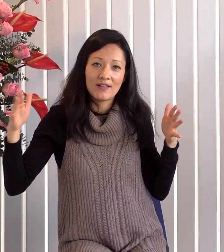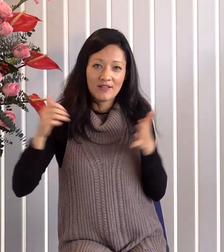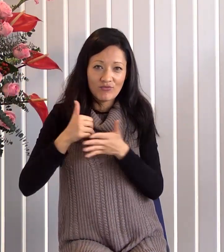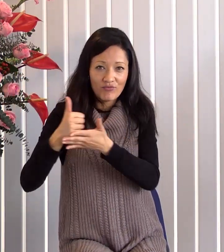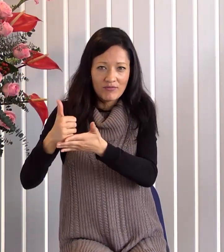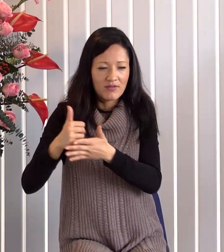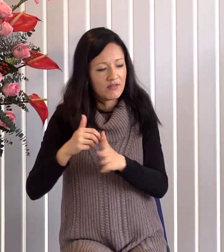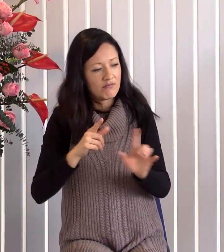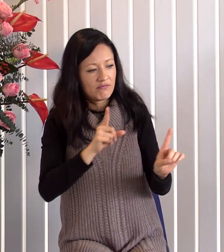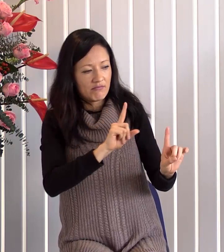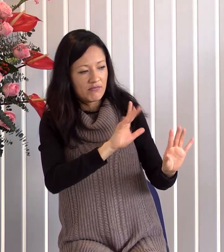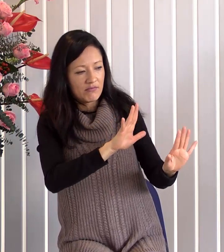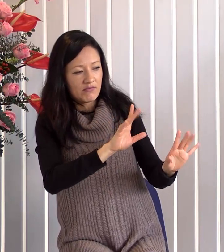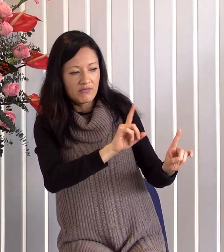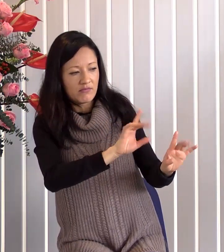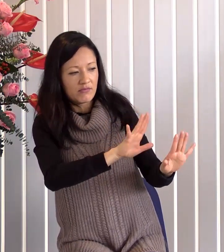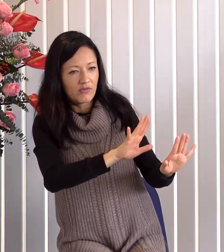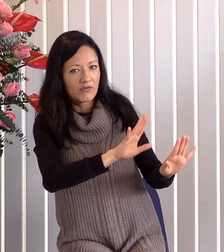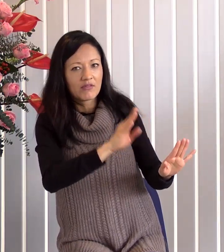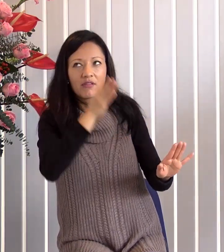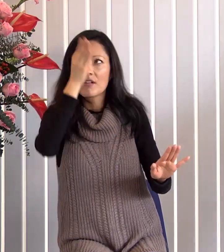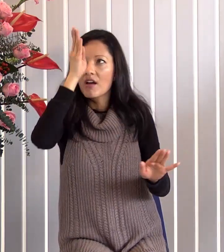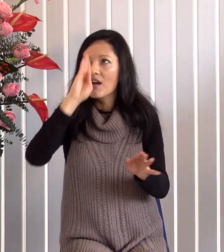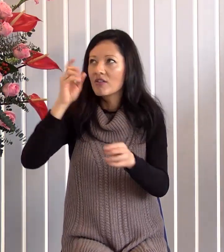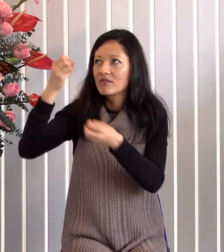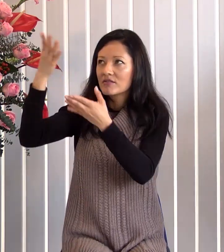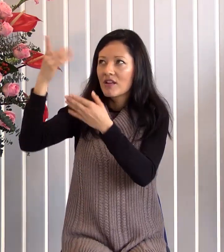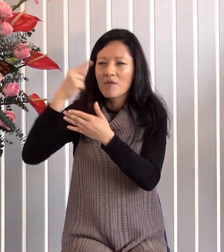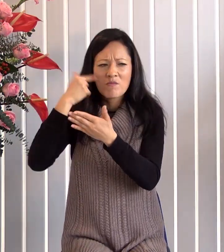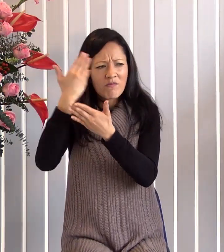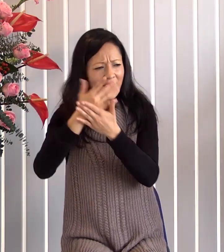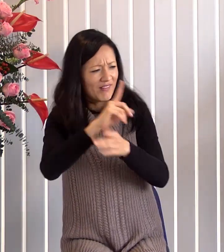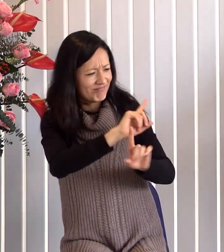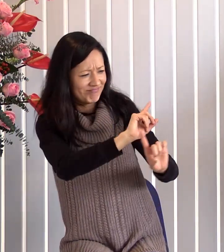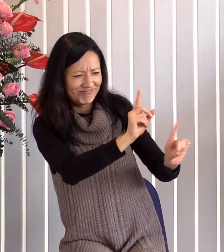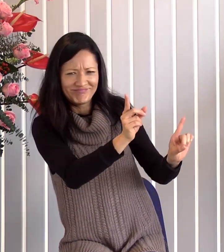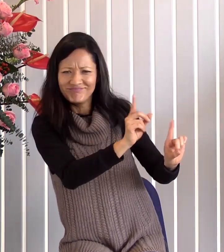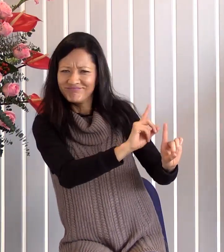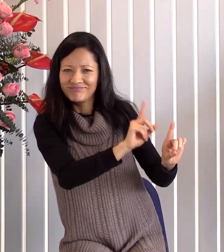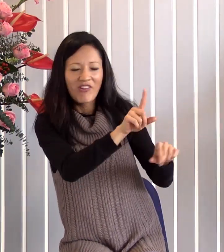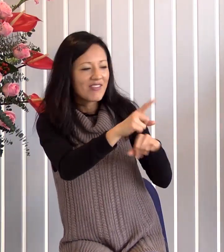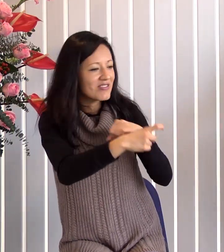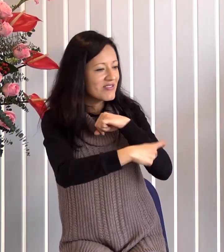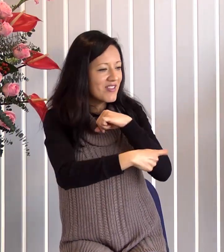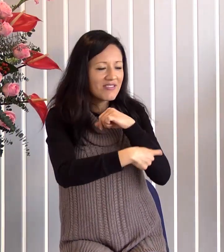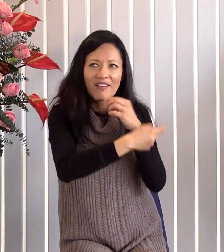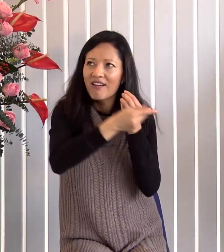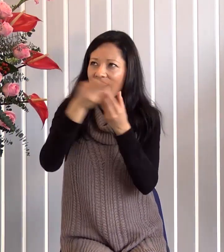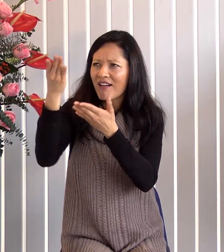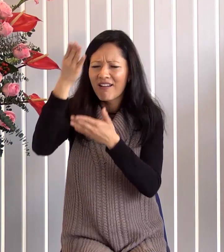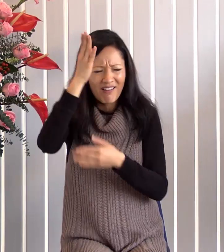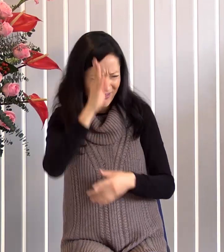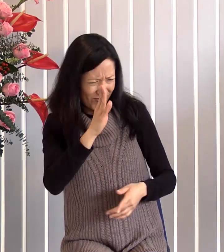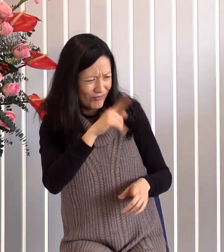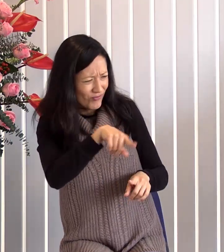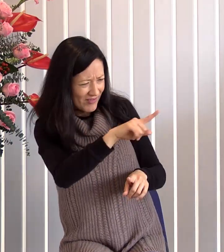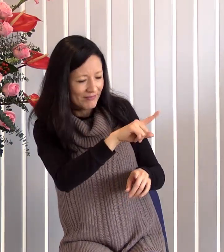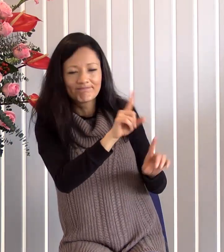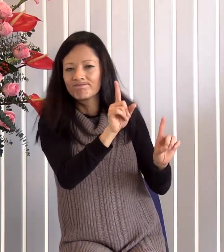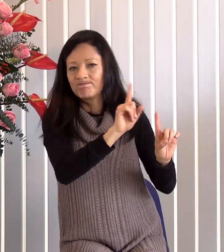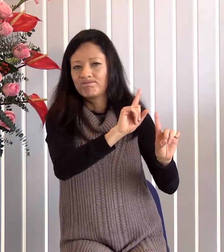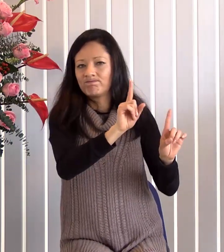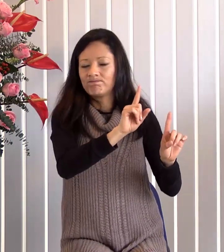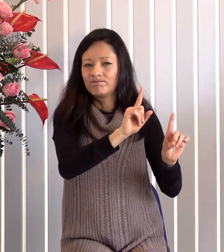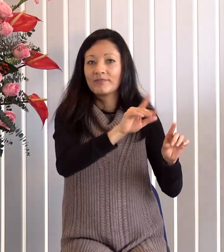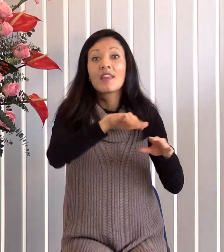No. No, al Señor no se le prueba, dijo Jesús. No, al Señor no tentarás, no probarás al Señor tu Dios.